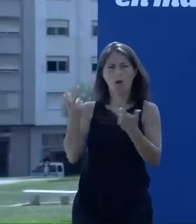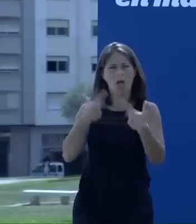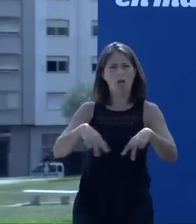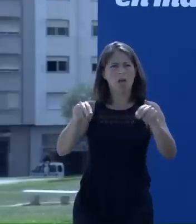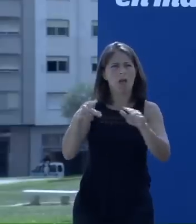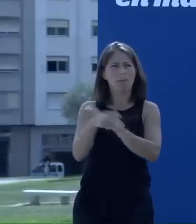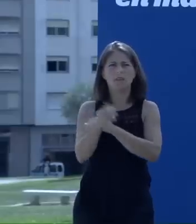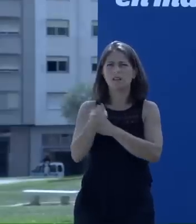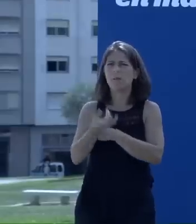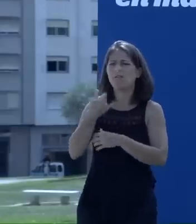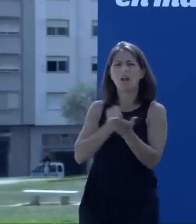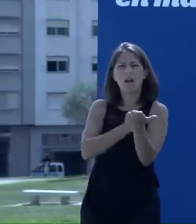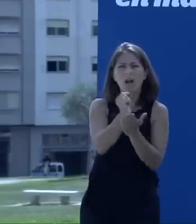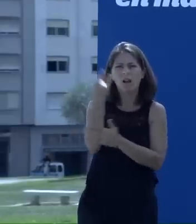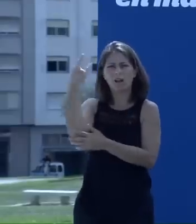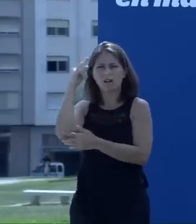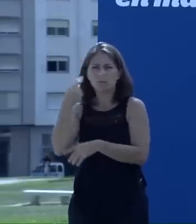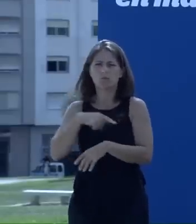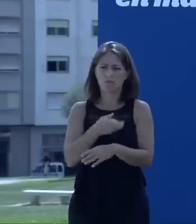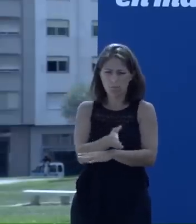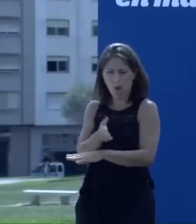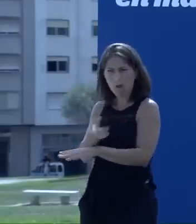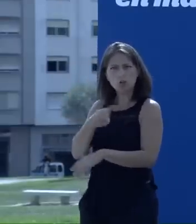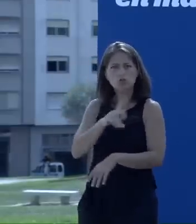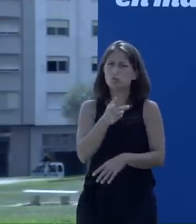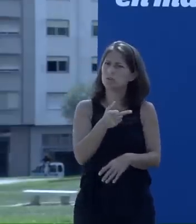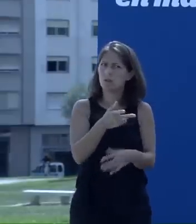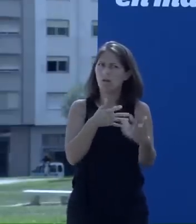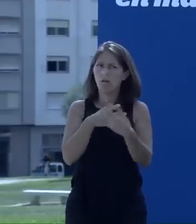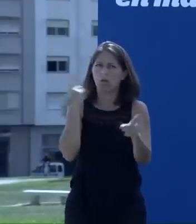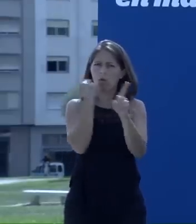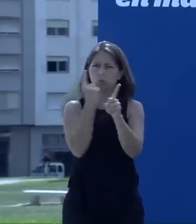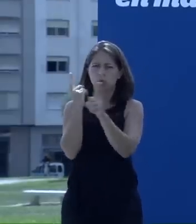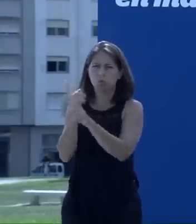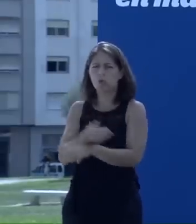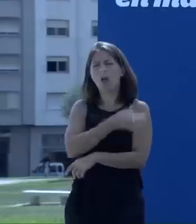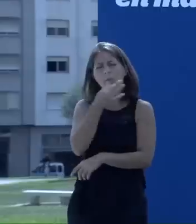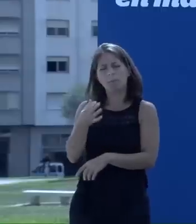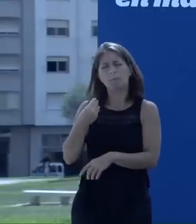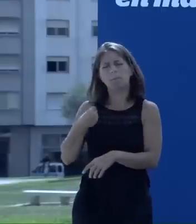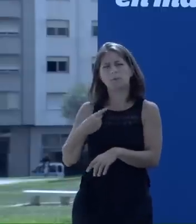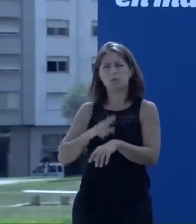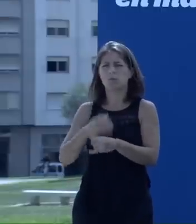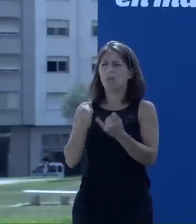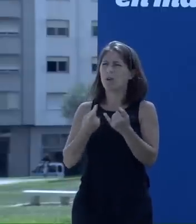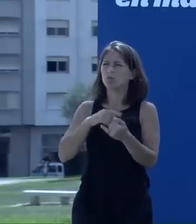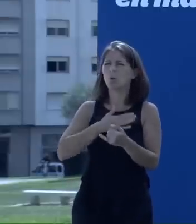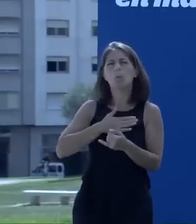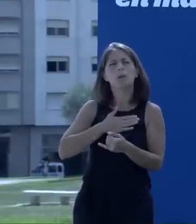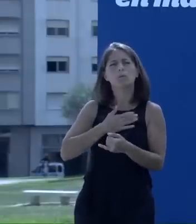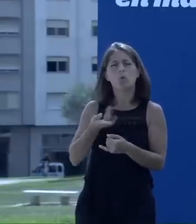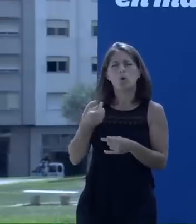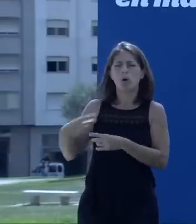está sufrindo o noso agro, a nosa gandeiría, a nosa contorna natural, xunto co noso patrimonio natural e